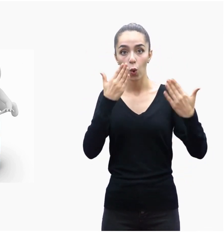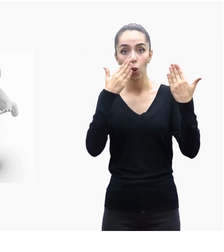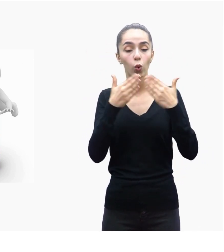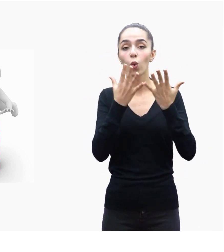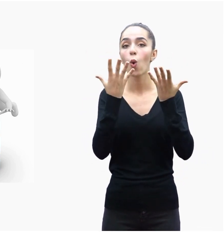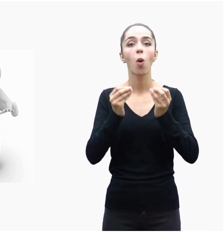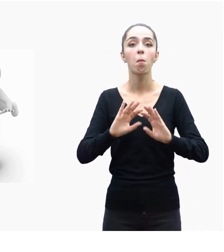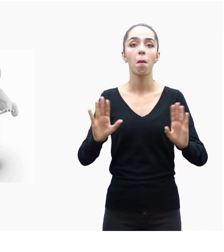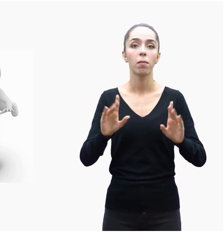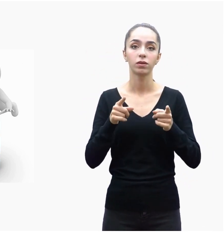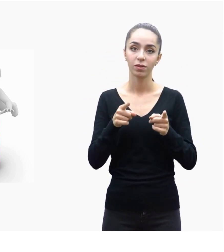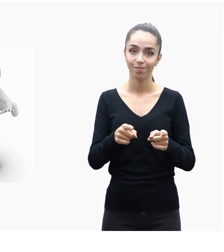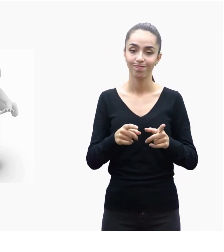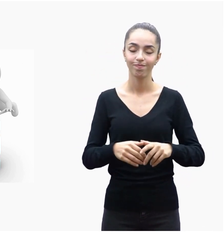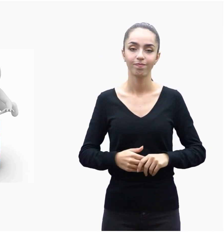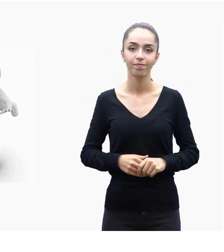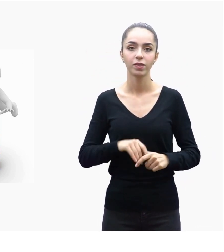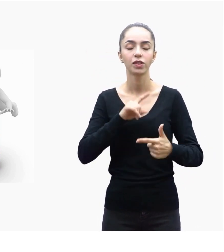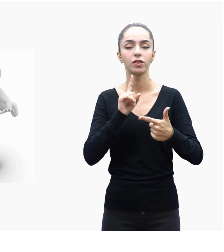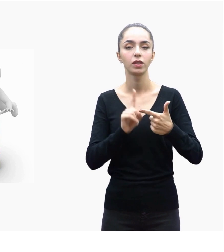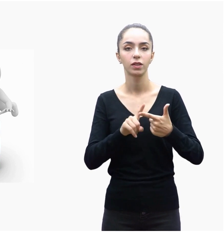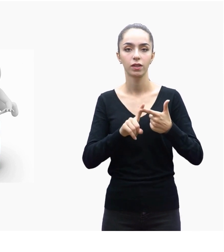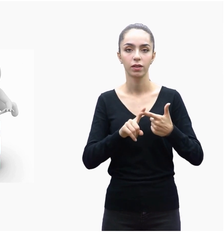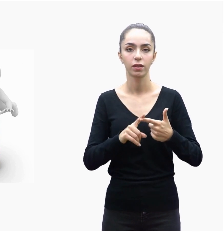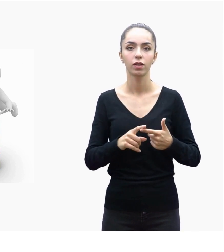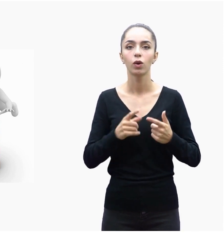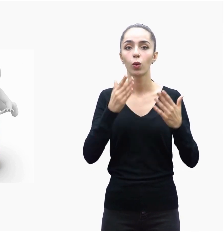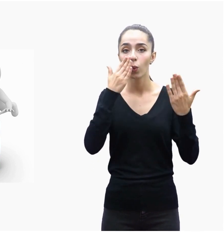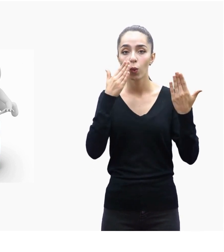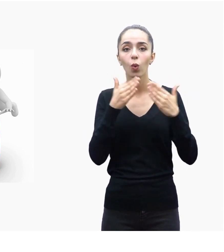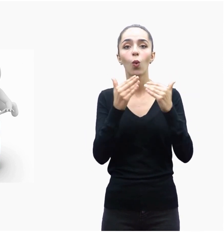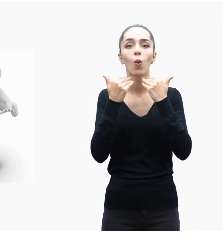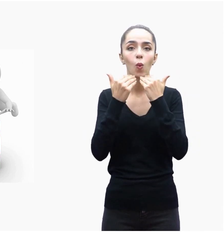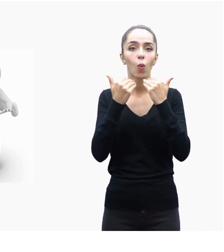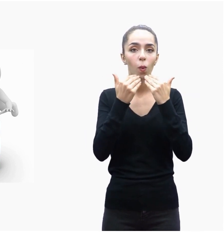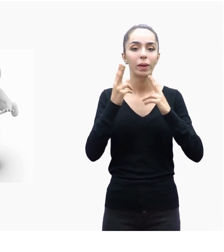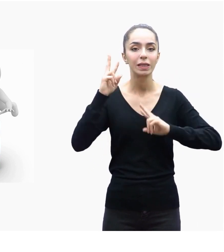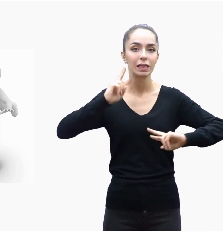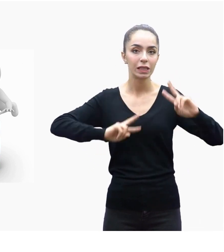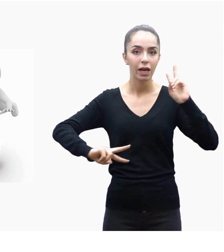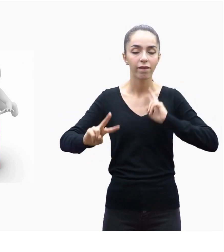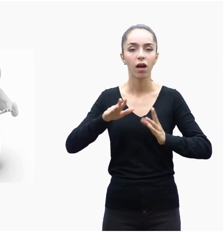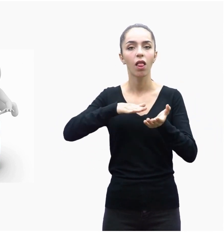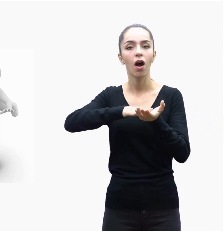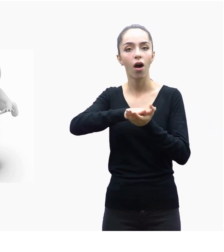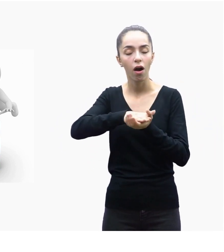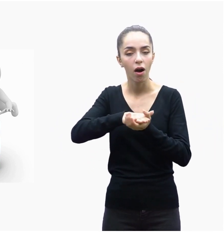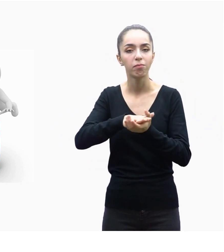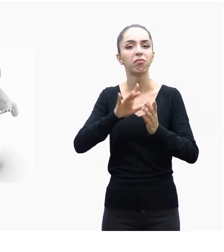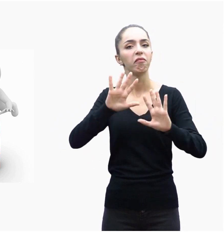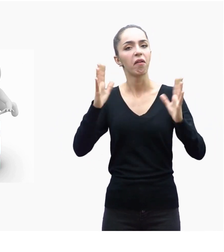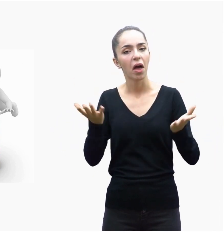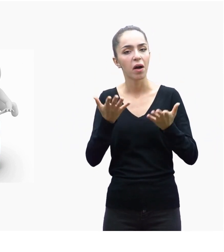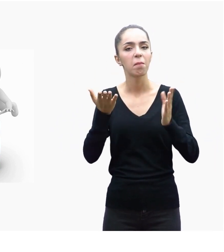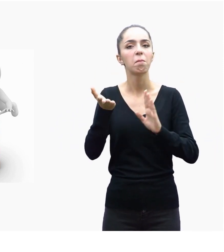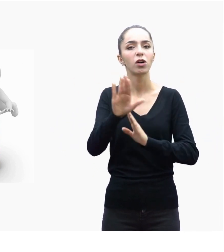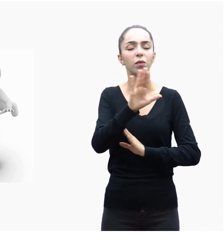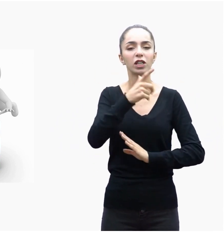olmaması. 2. Uygun olmayan giysi, ayakkabı veya diğer kişisel